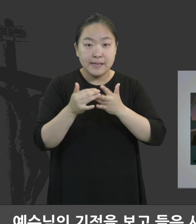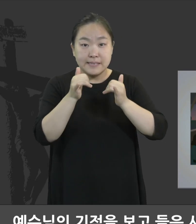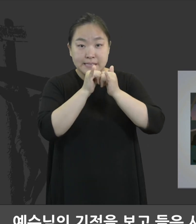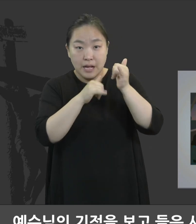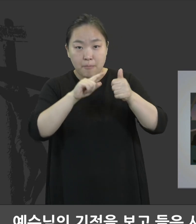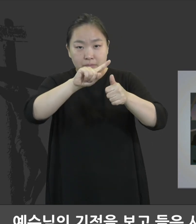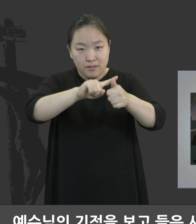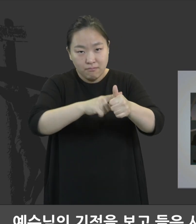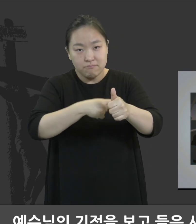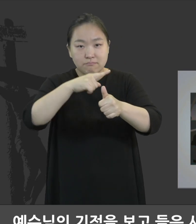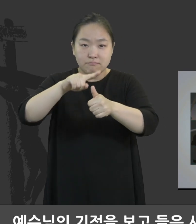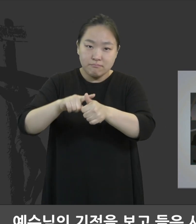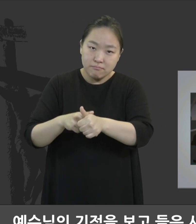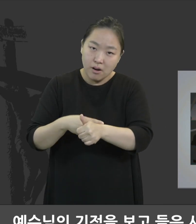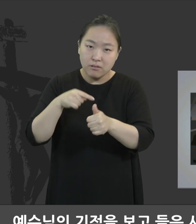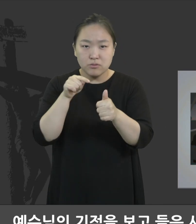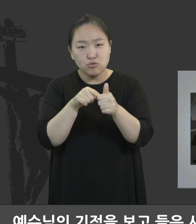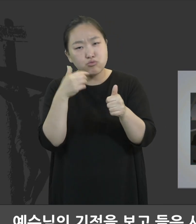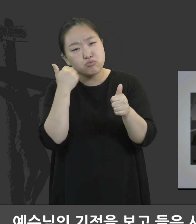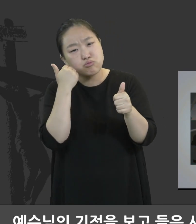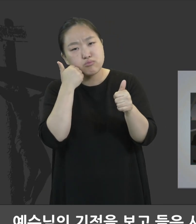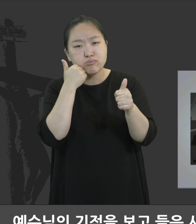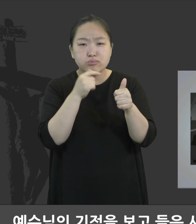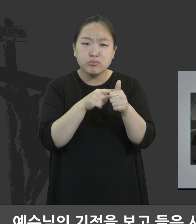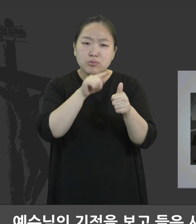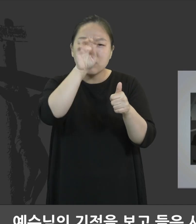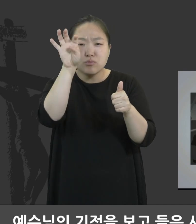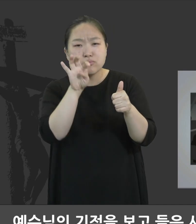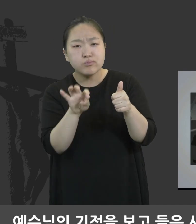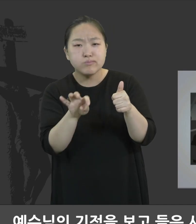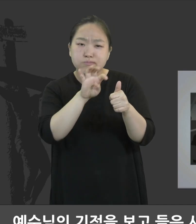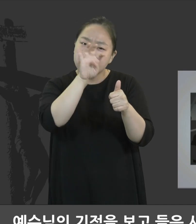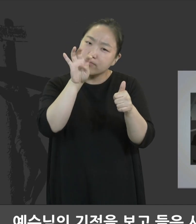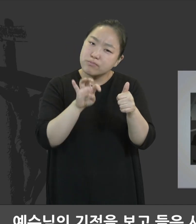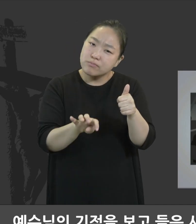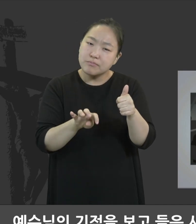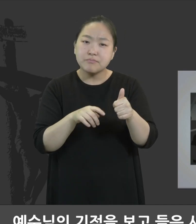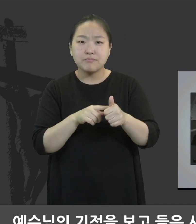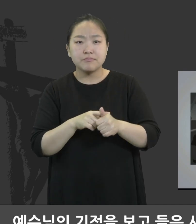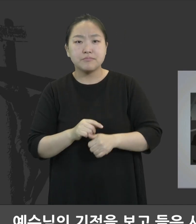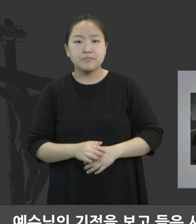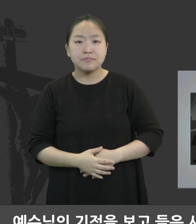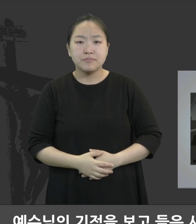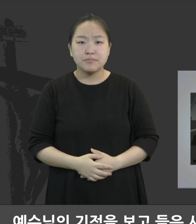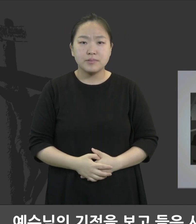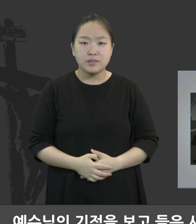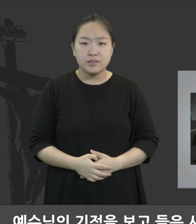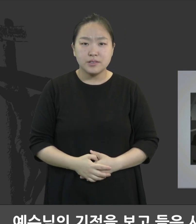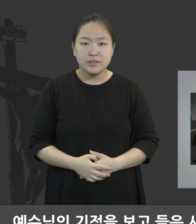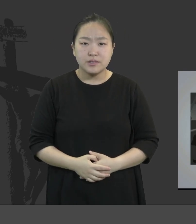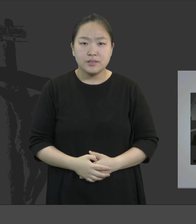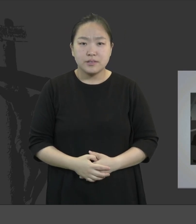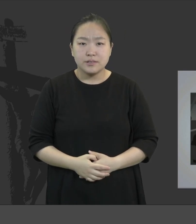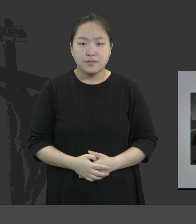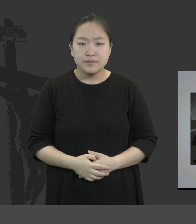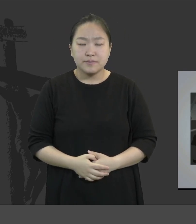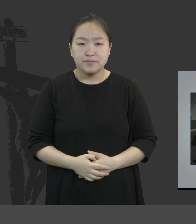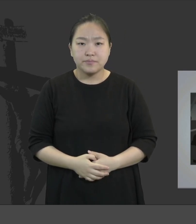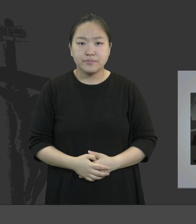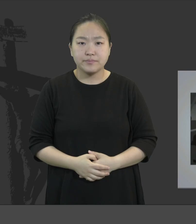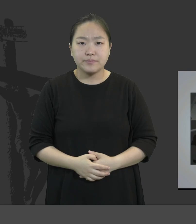들은 사람들은 자연스럽게 도대체 이 사람은 누구인가라고 질문하게 되었을 것입니다.